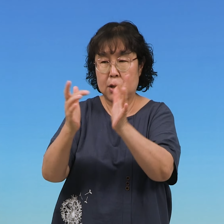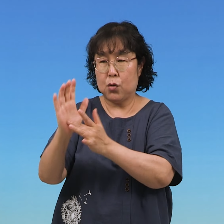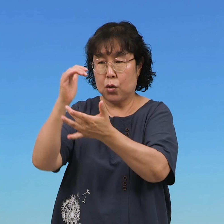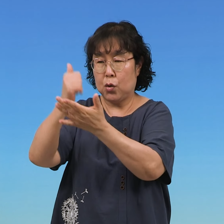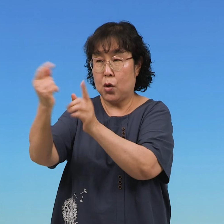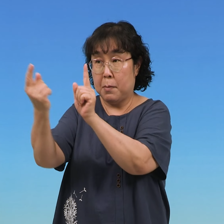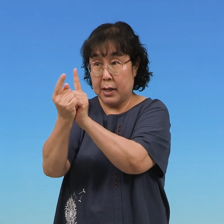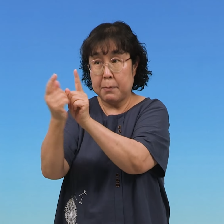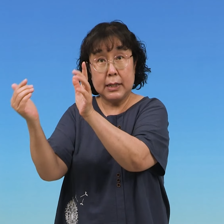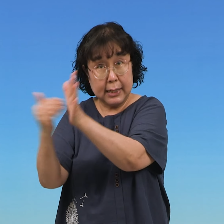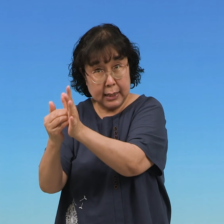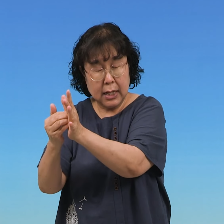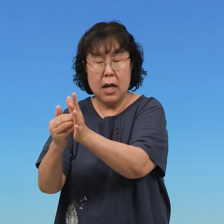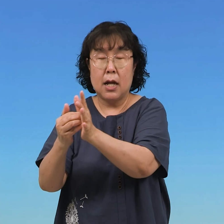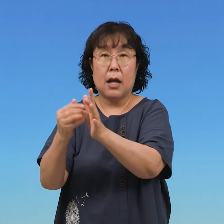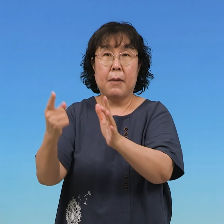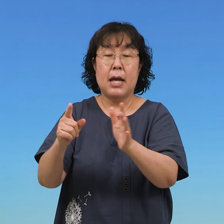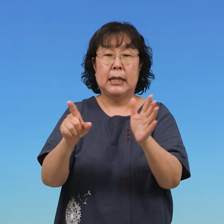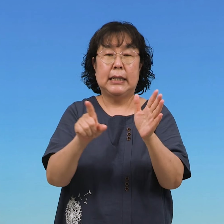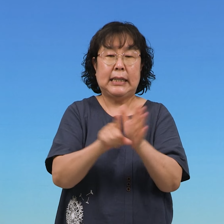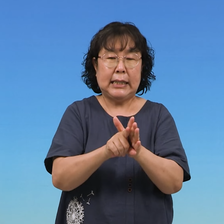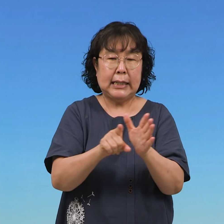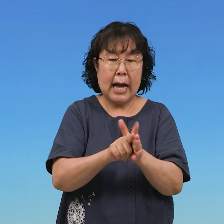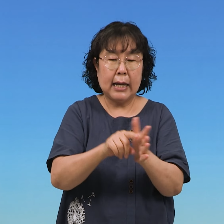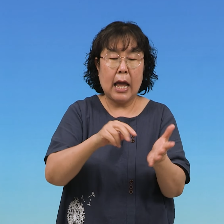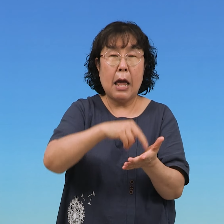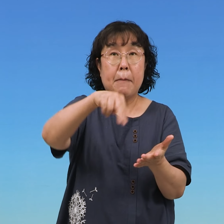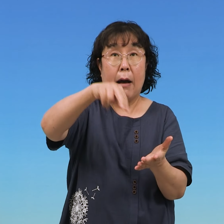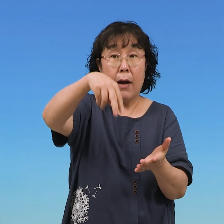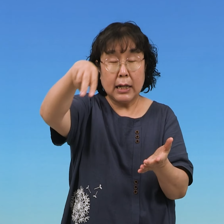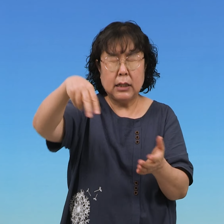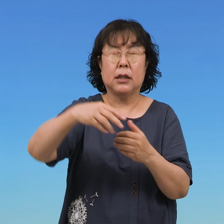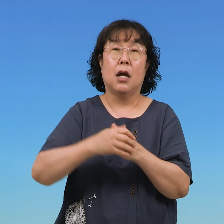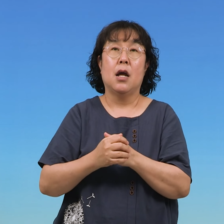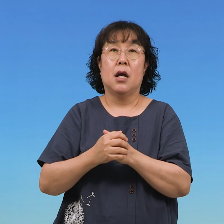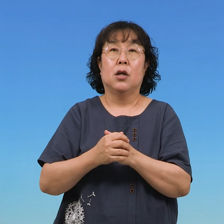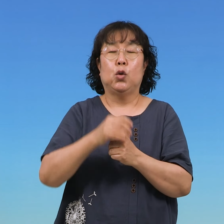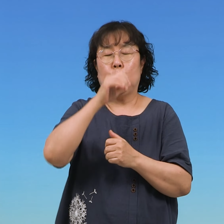방황은 좋은 교회를 만나면 끝난다. 엄청난 진리예요.